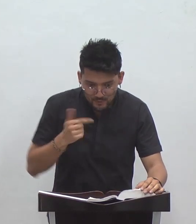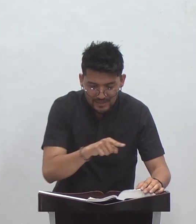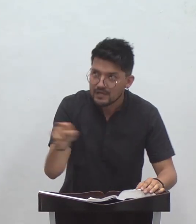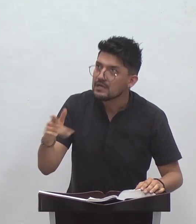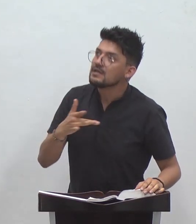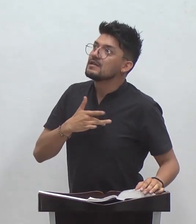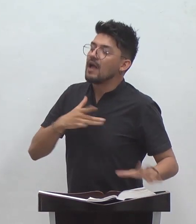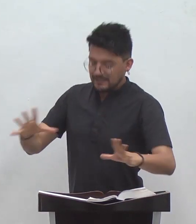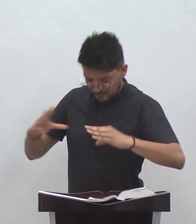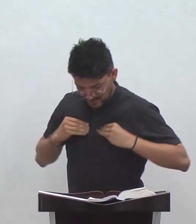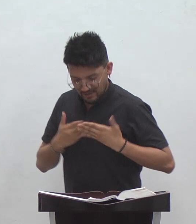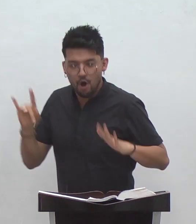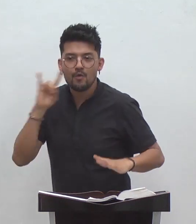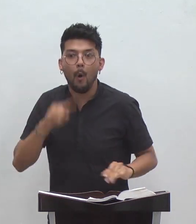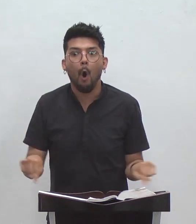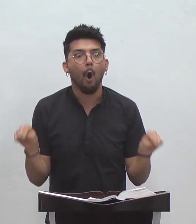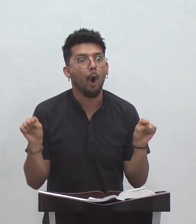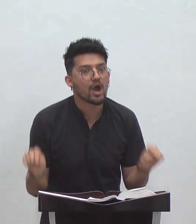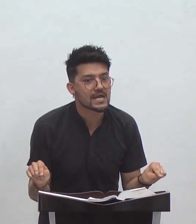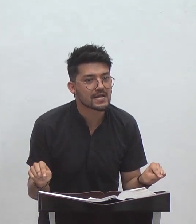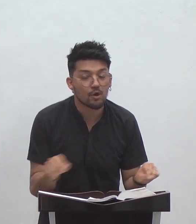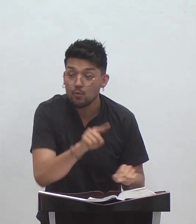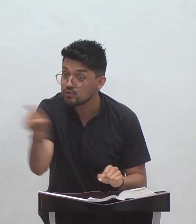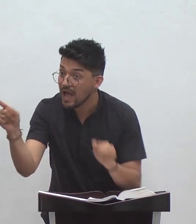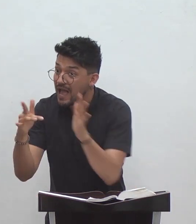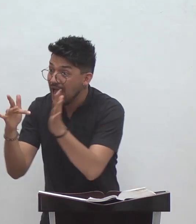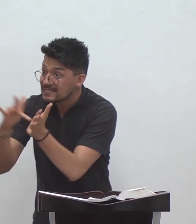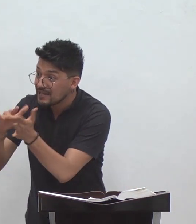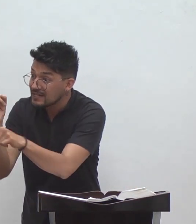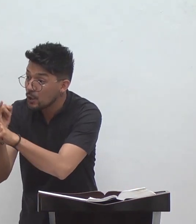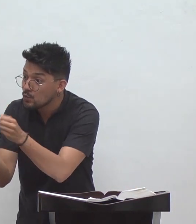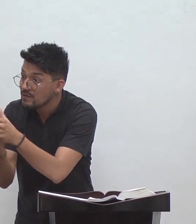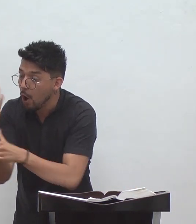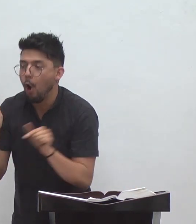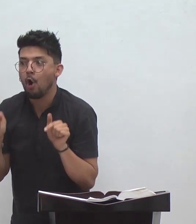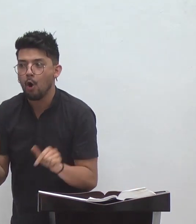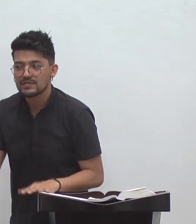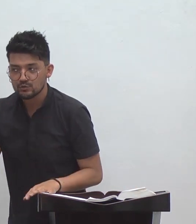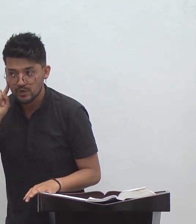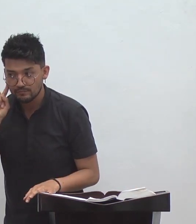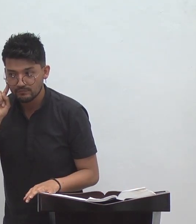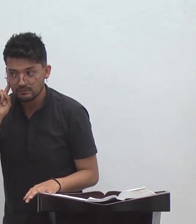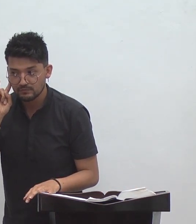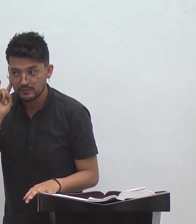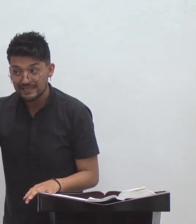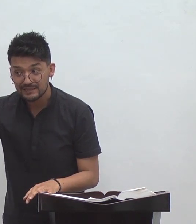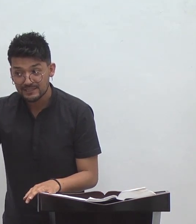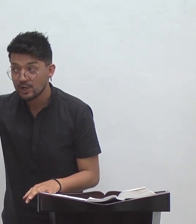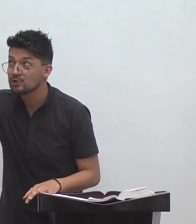y responder al llamado del Señor. Hoy escuche su voz, iglesia, escuche.